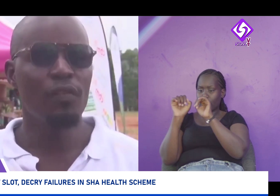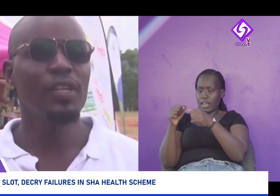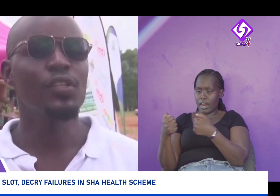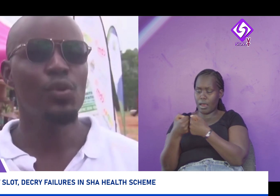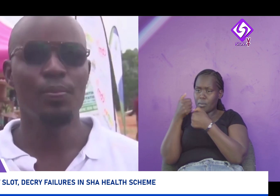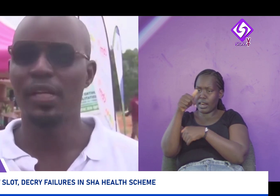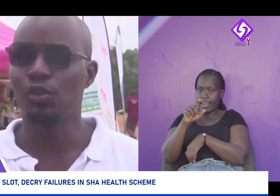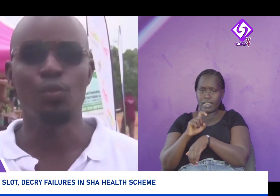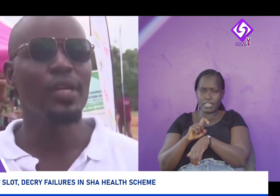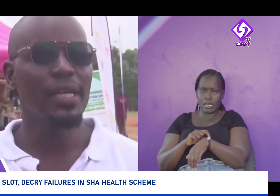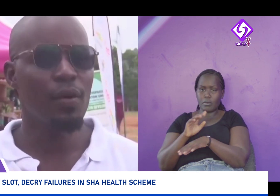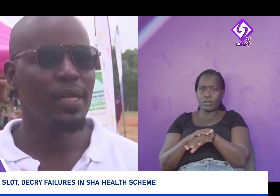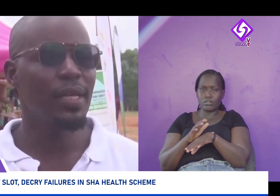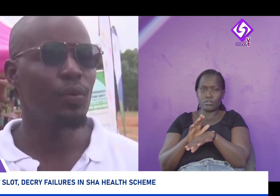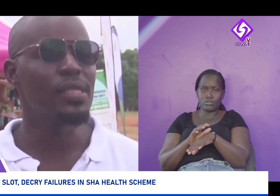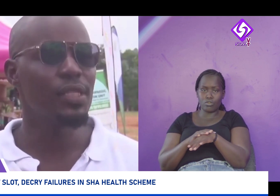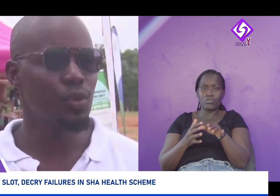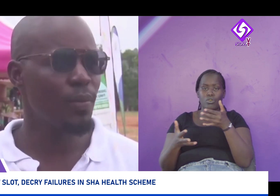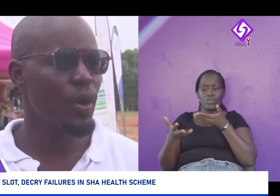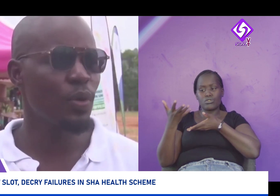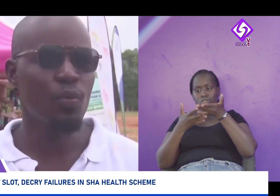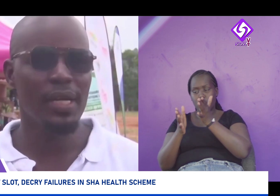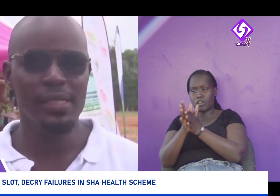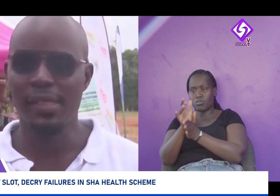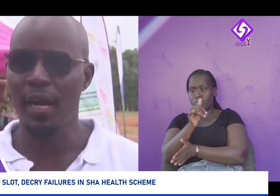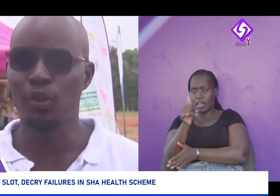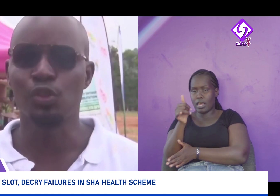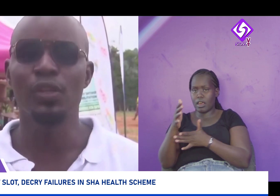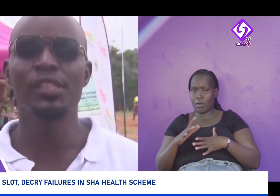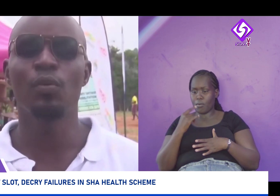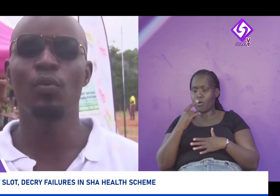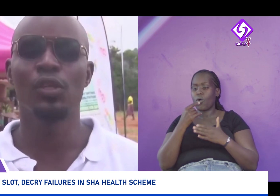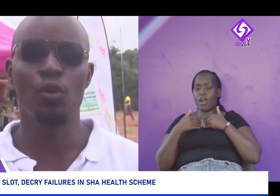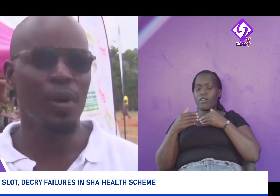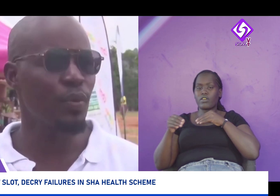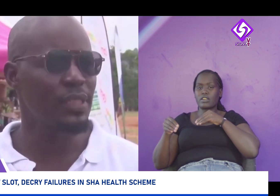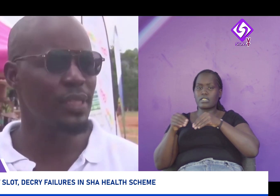hivyo ni vizuri pia tujumuike na wale wenzetu ambao wamekumbwa na hizi changamoto, tuonyeshe kuwa tuko pamoja.